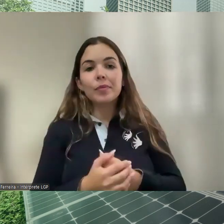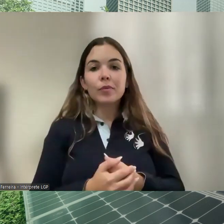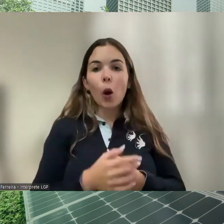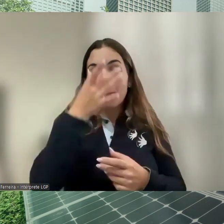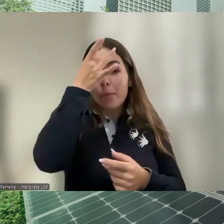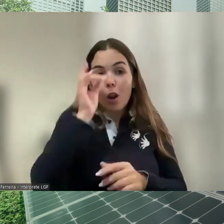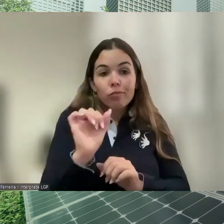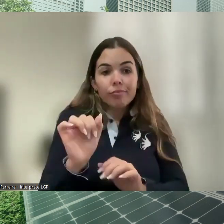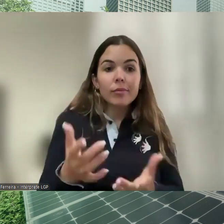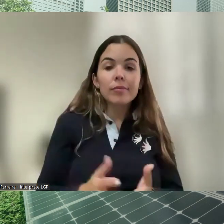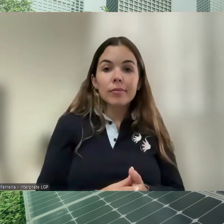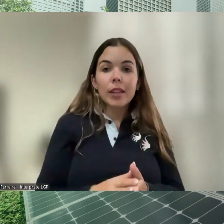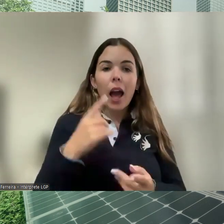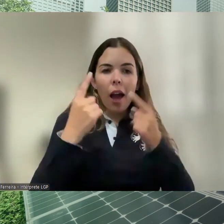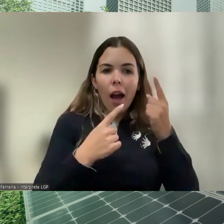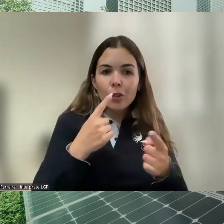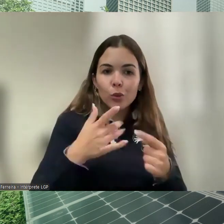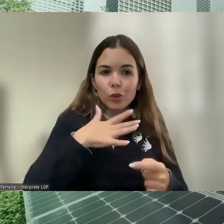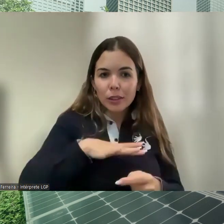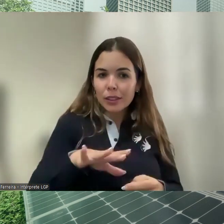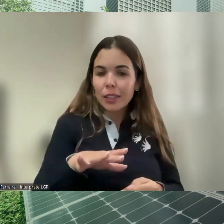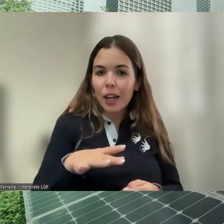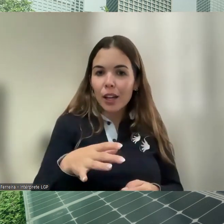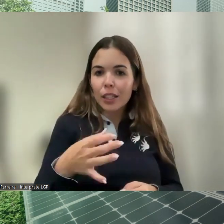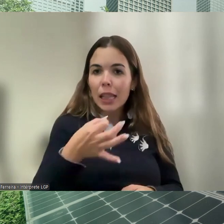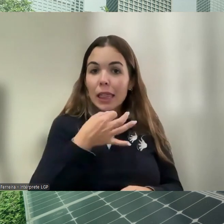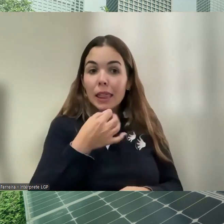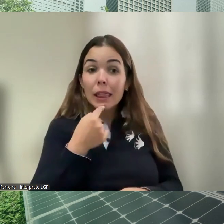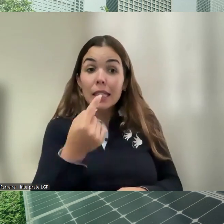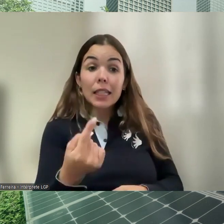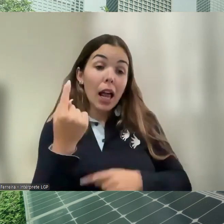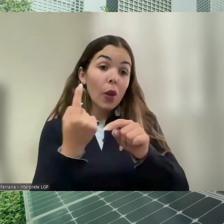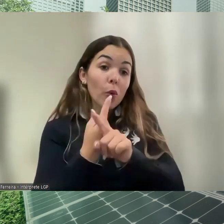pretende fazer algum comentário. No entanto,